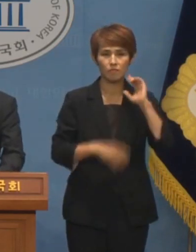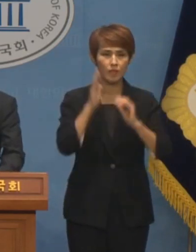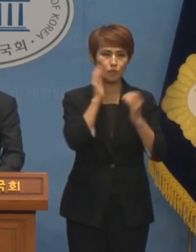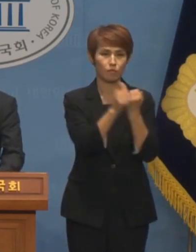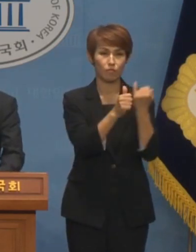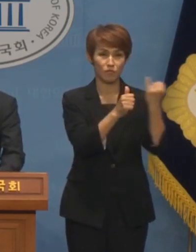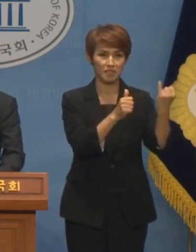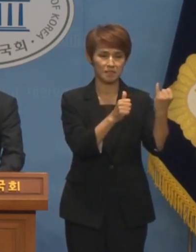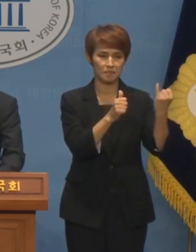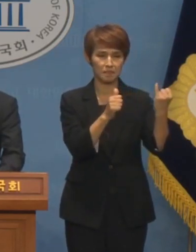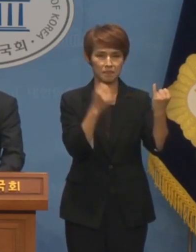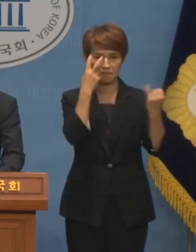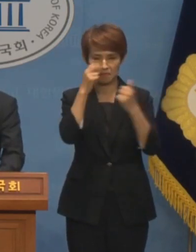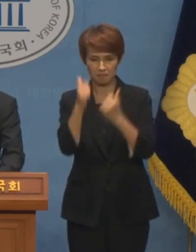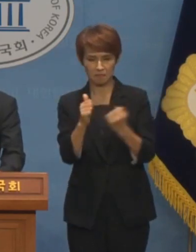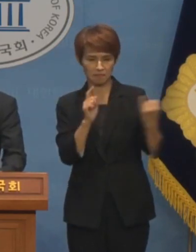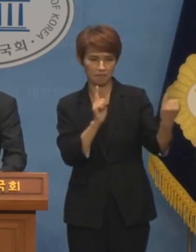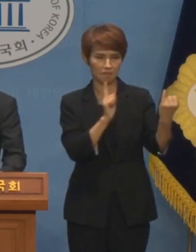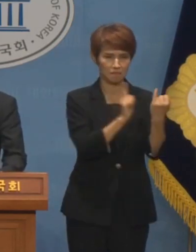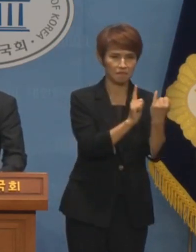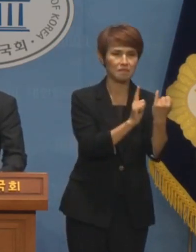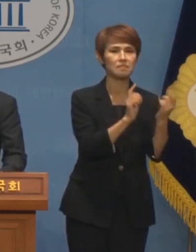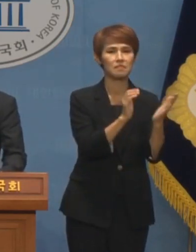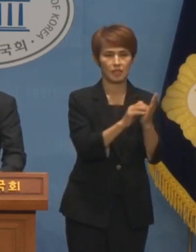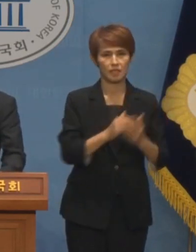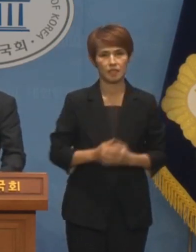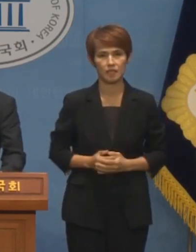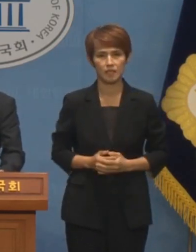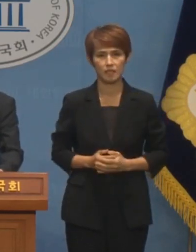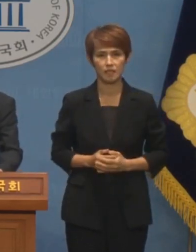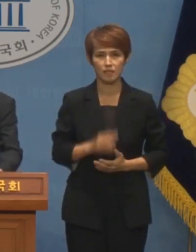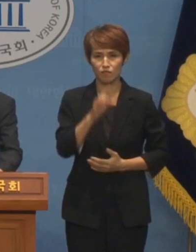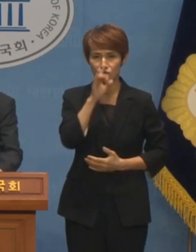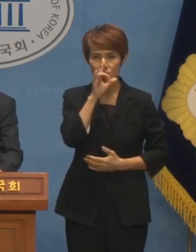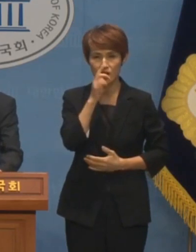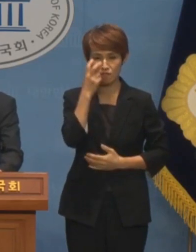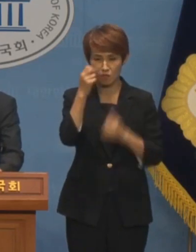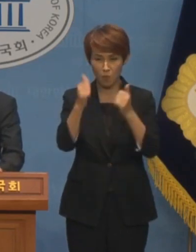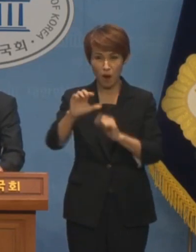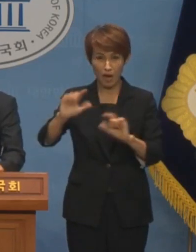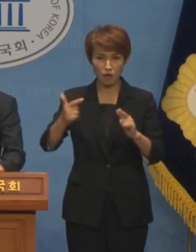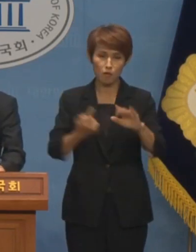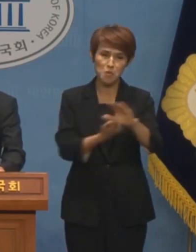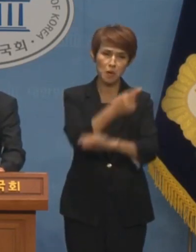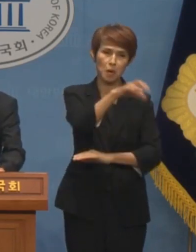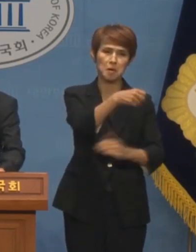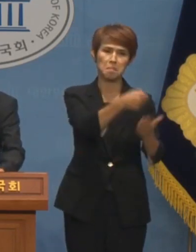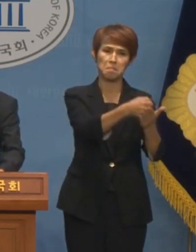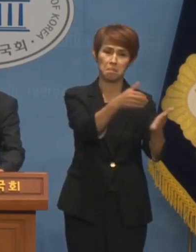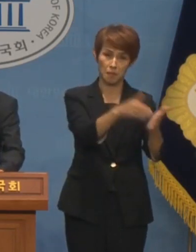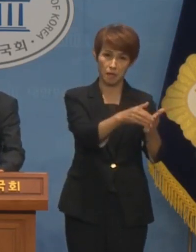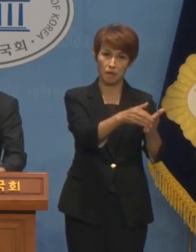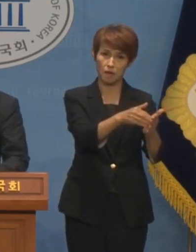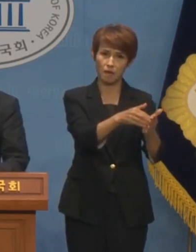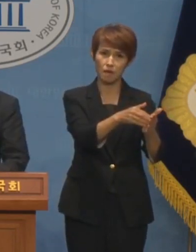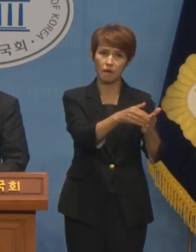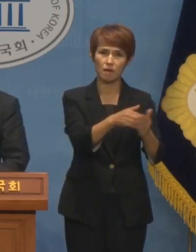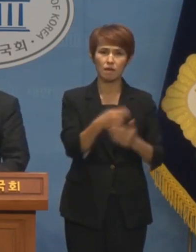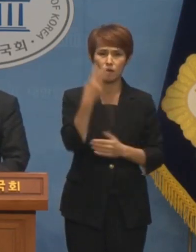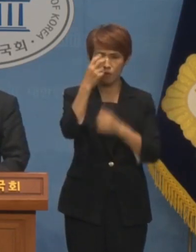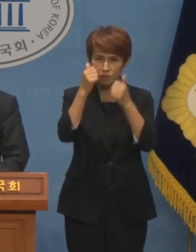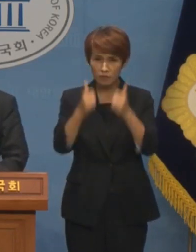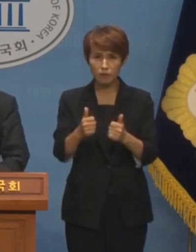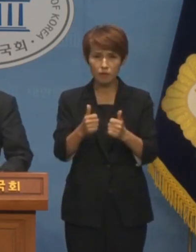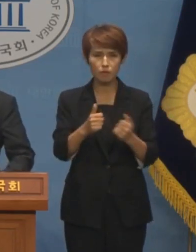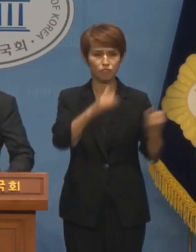실시했습니다. 경호와 안전상의 이유로 중앙지검이 아닌 제3의 장소를 선택했다고 합니다. 검찰은